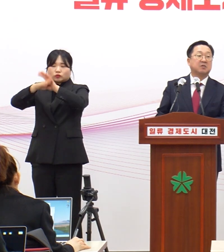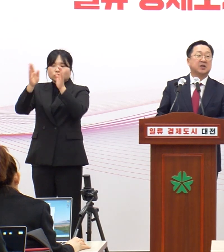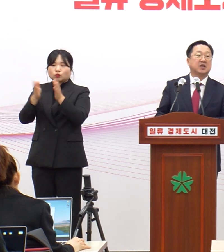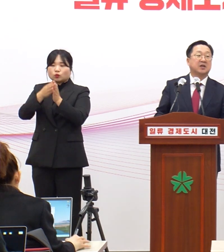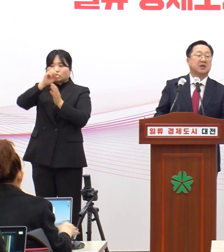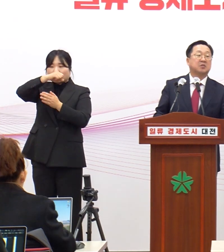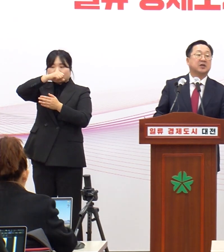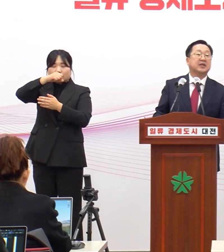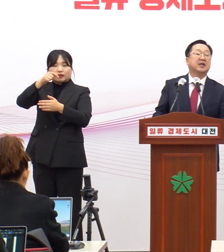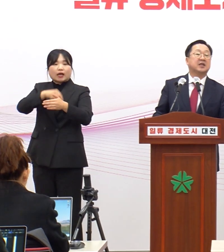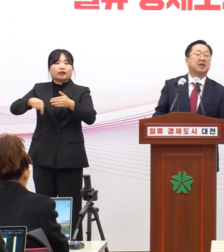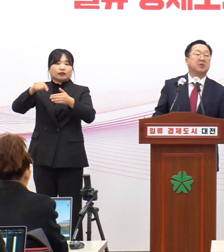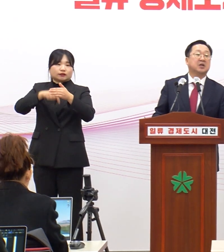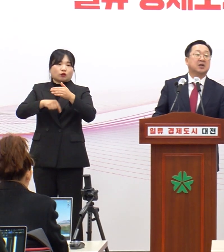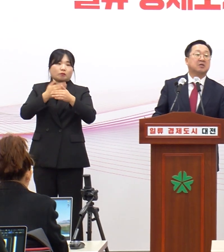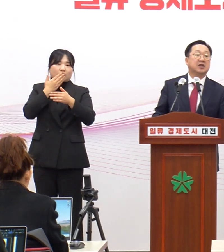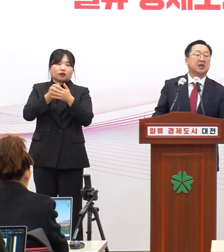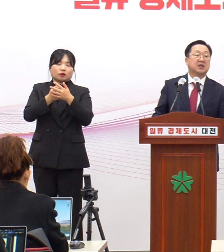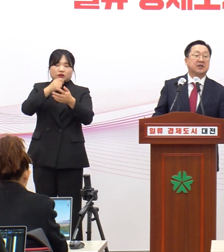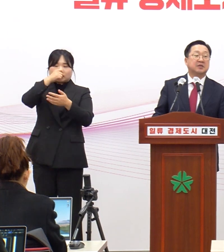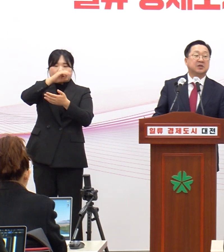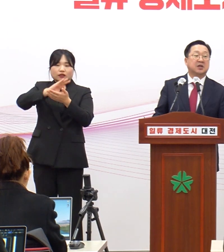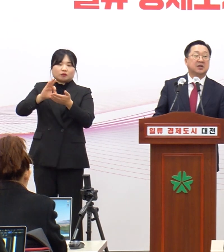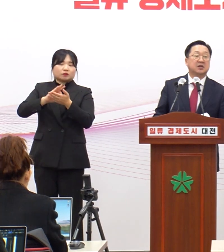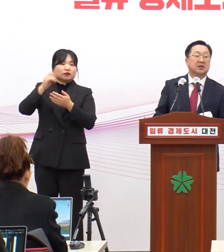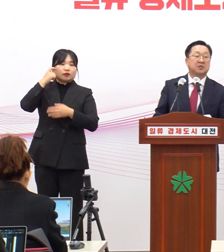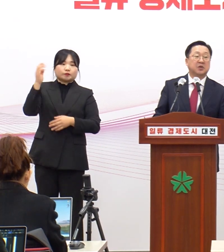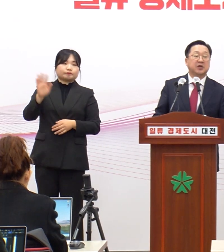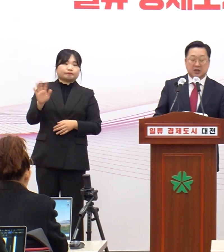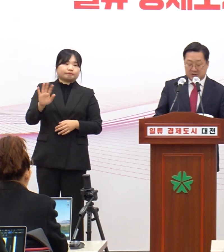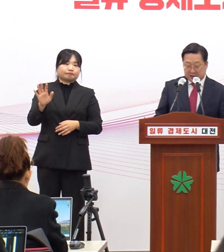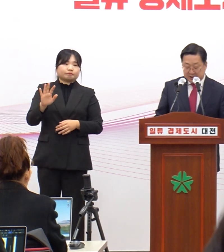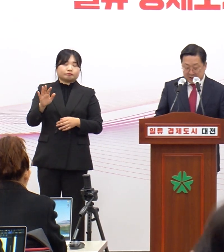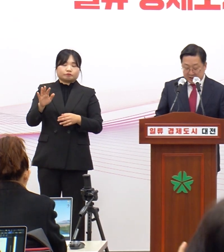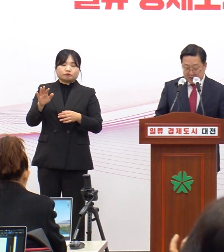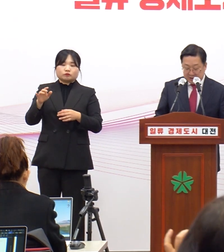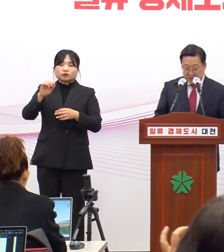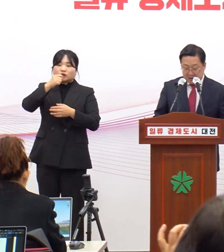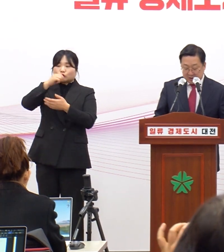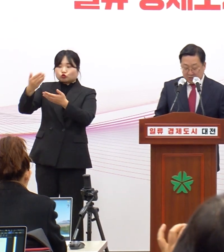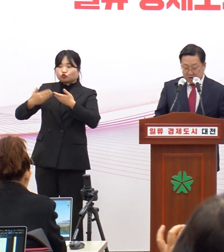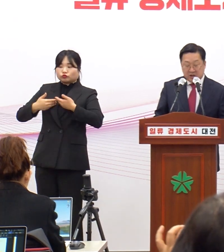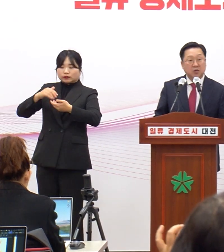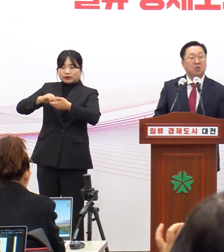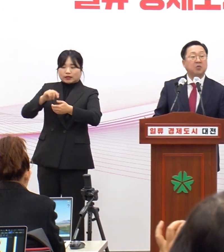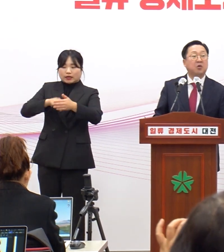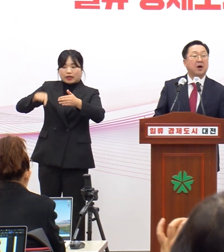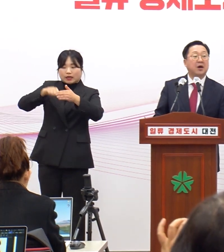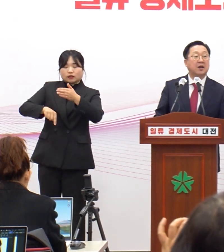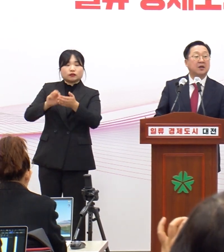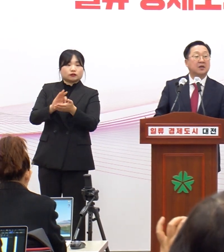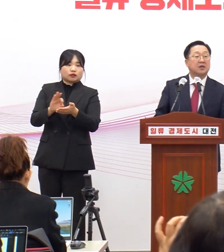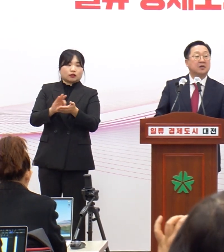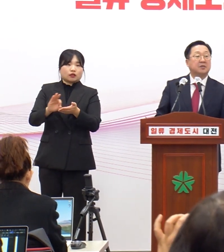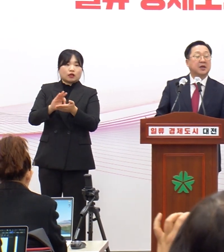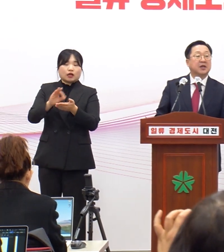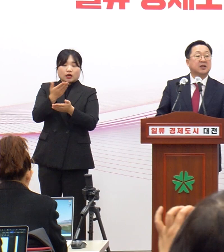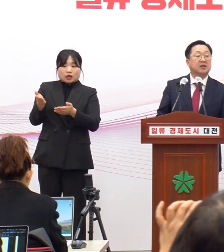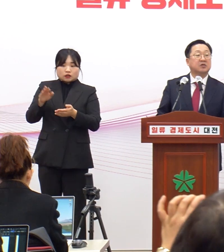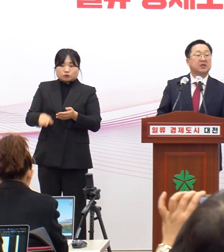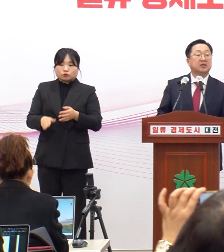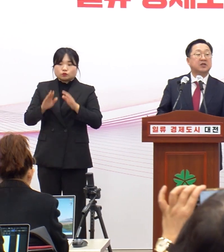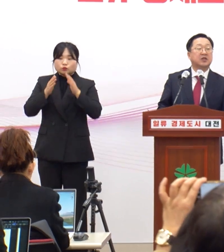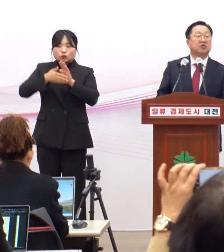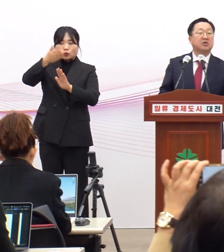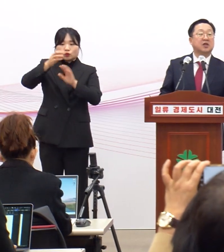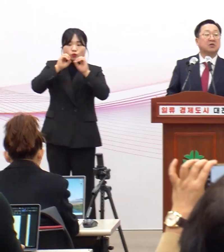사업이기 때문에 예산 낭비라고 생각하지 않습니다. 범위 내에서 하되 도시의 홍보와